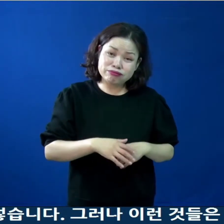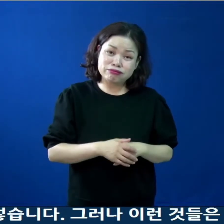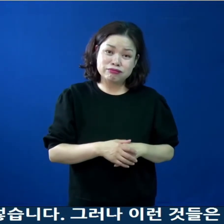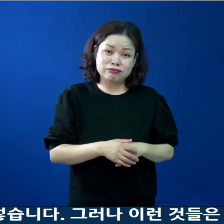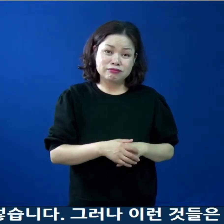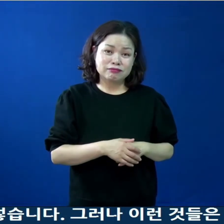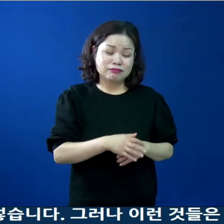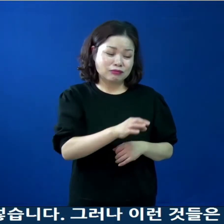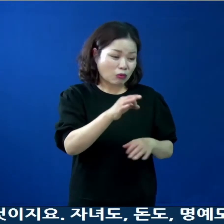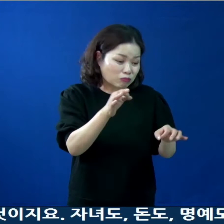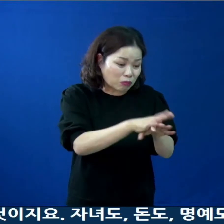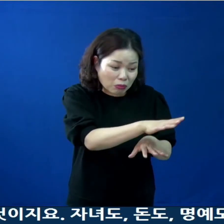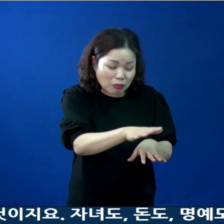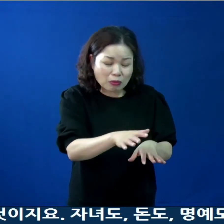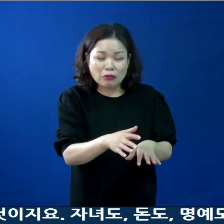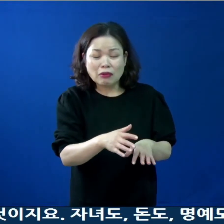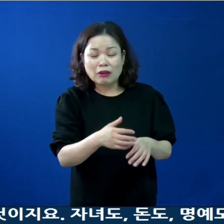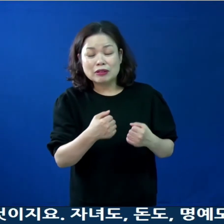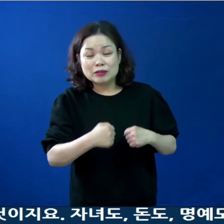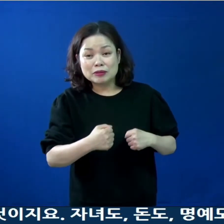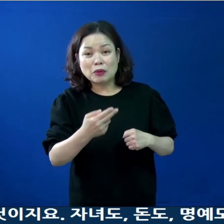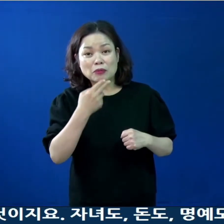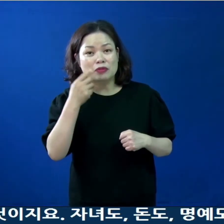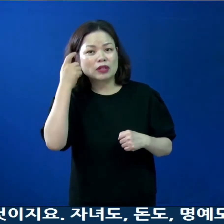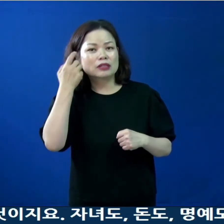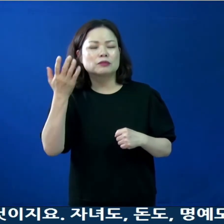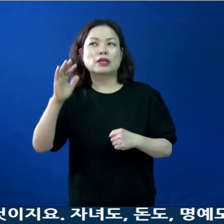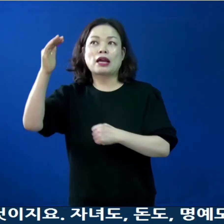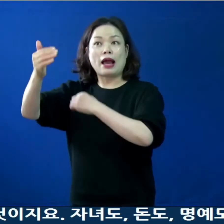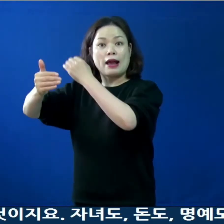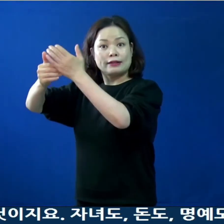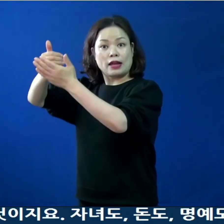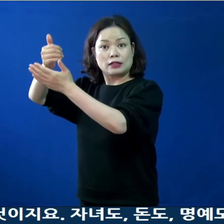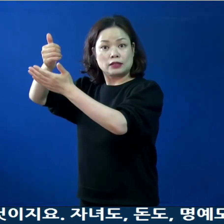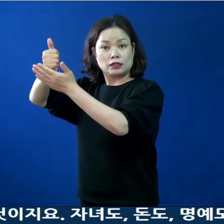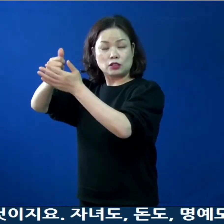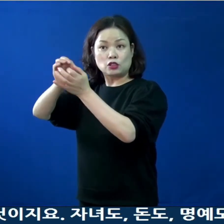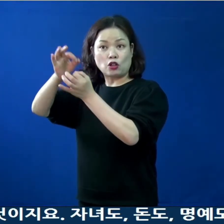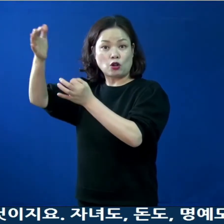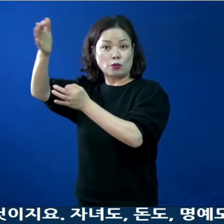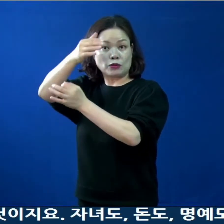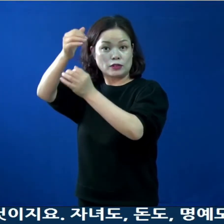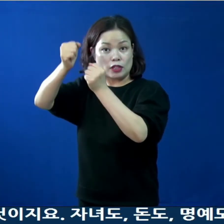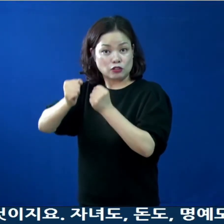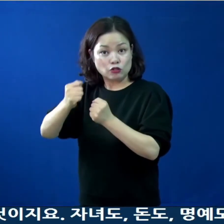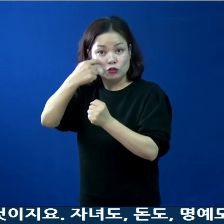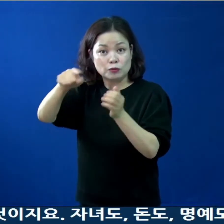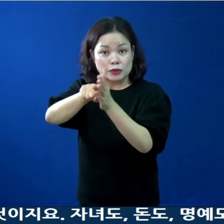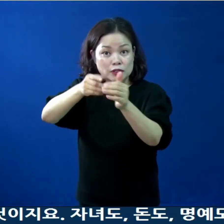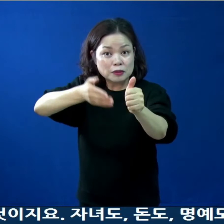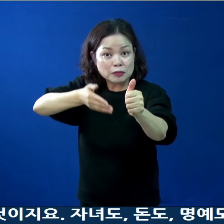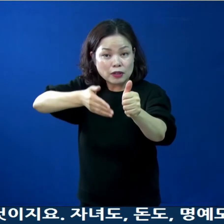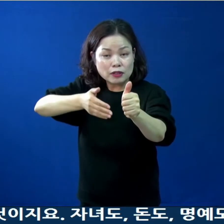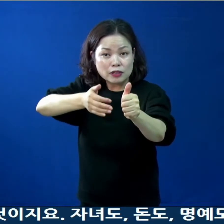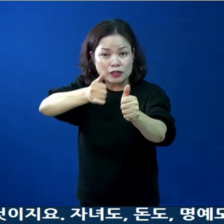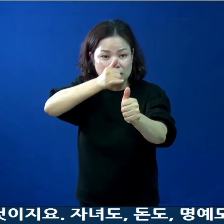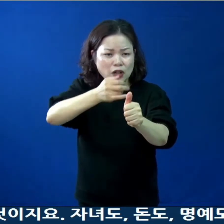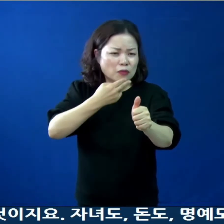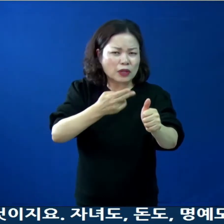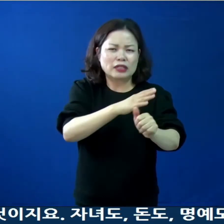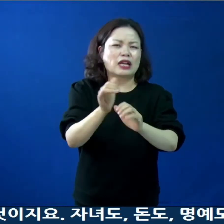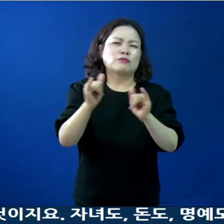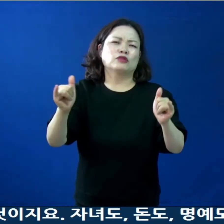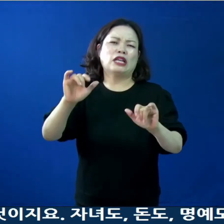얘기하는 것이죠. 여러분 그러나 우리 하나님은 영원부터 영원까지 계신 줄로 믿습니다. 뭐 있다가도 없고 없다가도 있는 그런